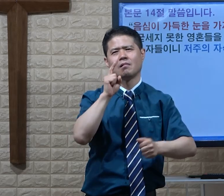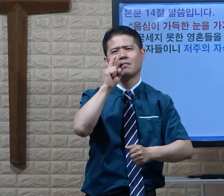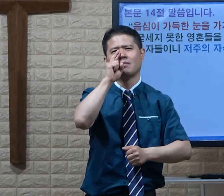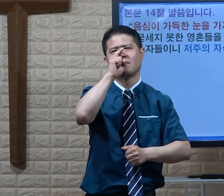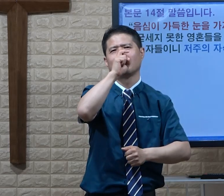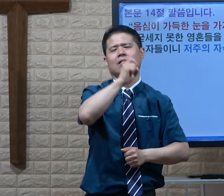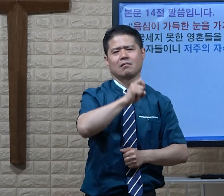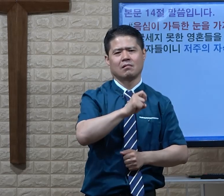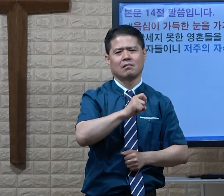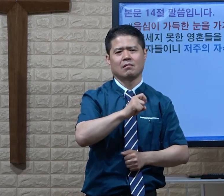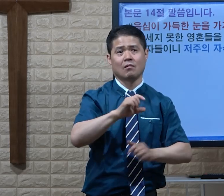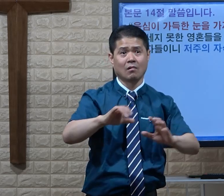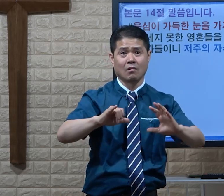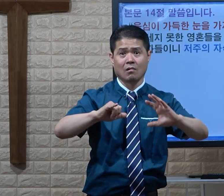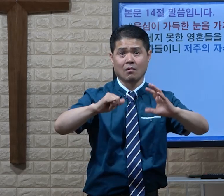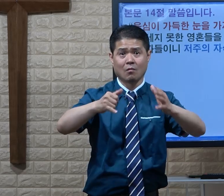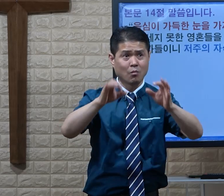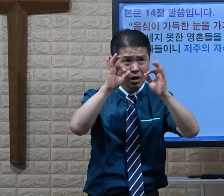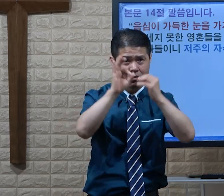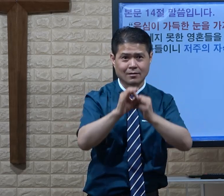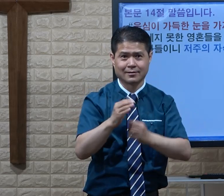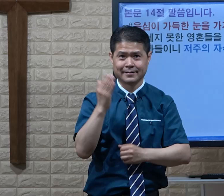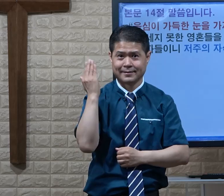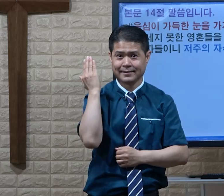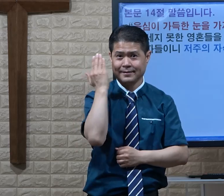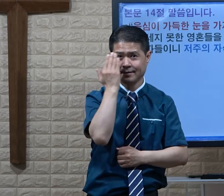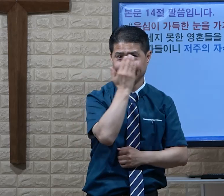그렇게 본다면 오히려 범죄를 구한다는 것입니다.